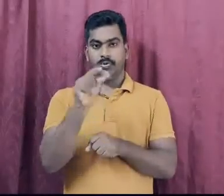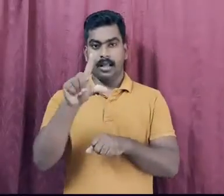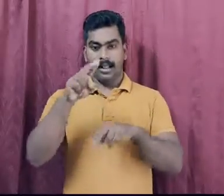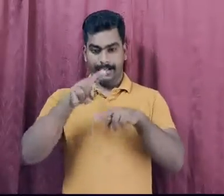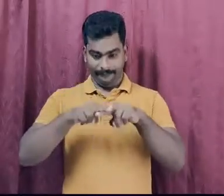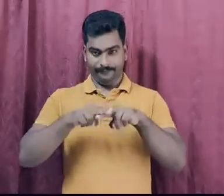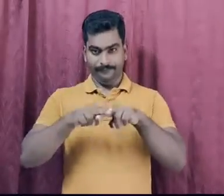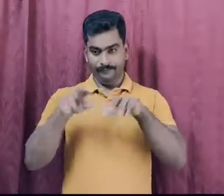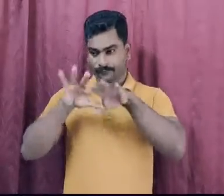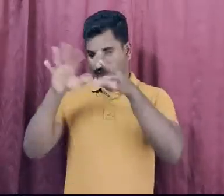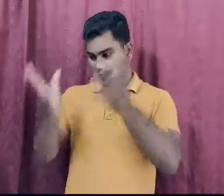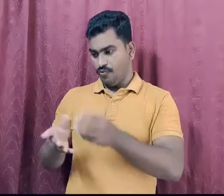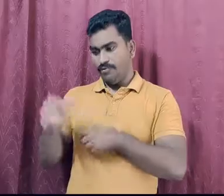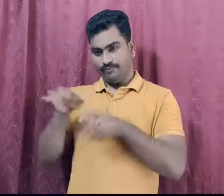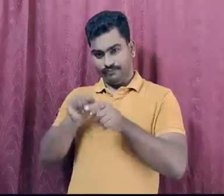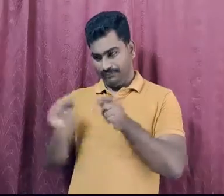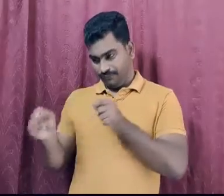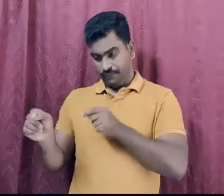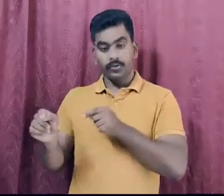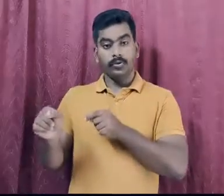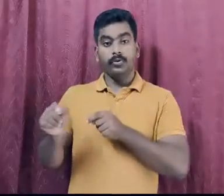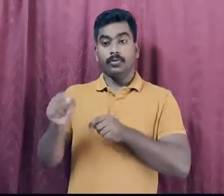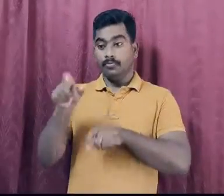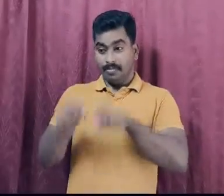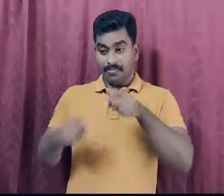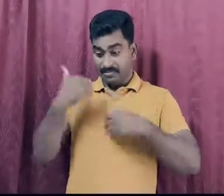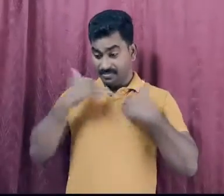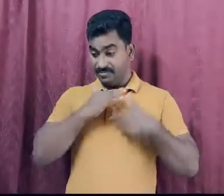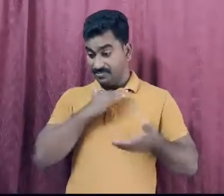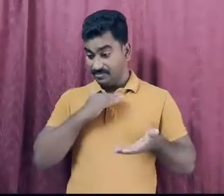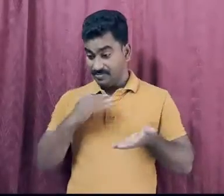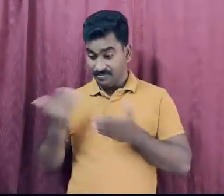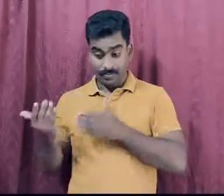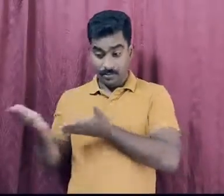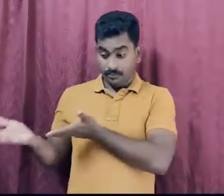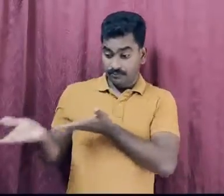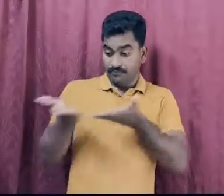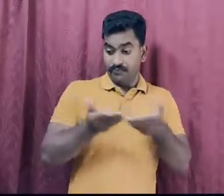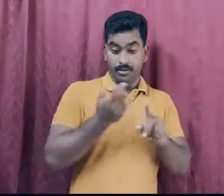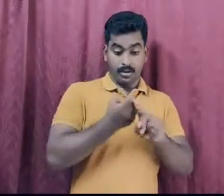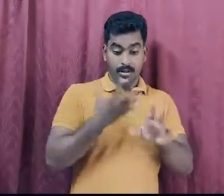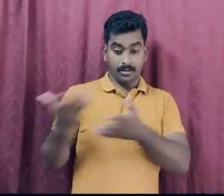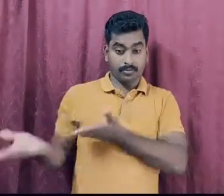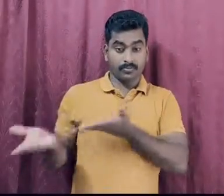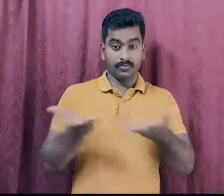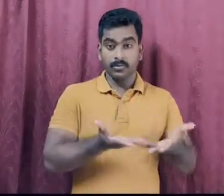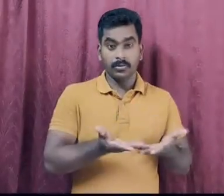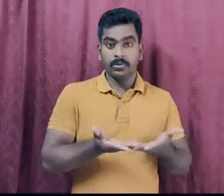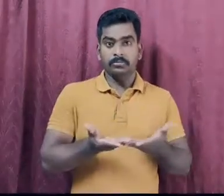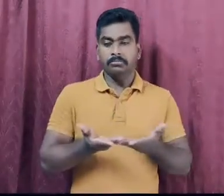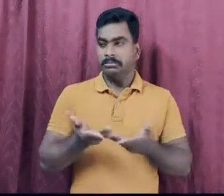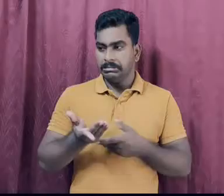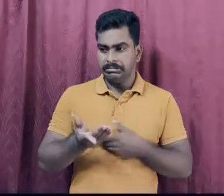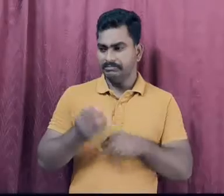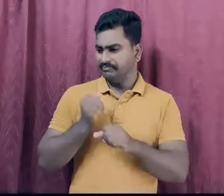ഗൾഫ് രാജ്യങ്ങളിൽ നിന്ന് പ്രവാസികളെ മൃതദേഹങ്ങൾ നാട്ടിലെത്തിക്കുന്നതിൽ ഇപ്പോഴും അനിശ്ചിതത്വം തുടരുന്നു.